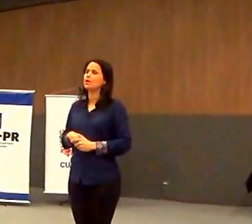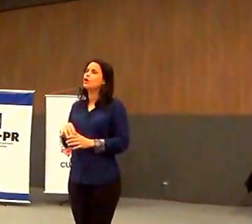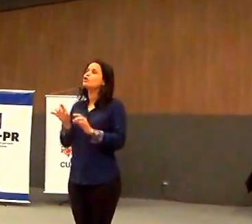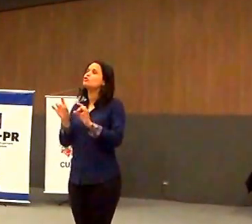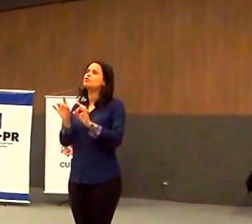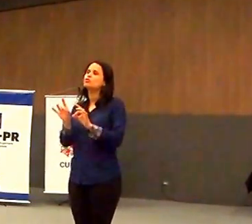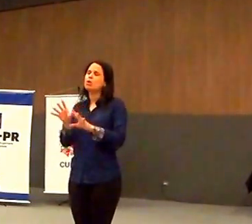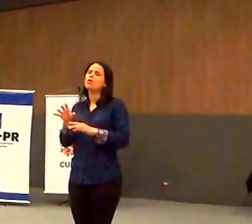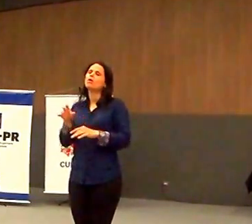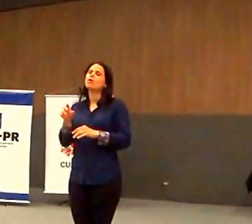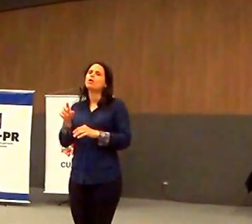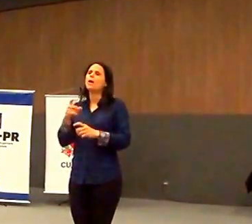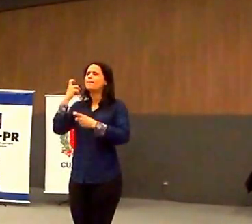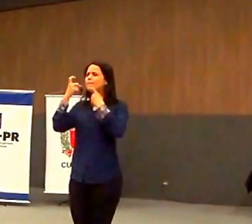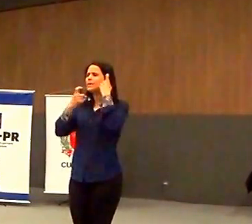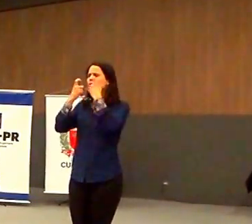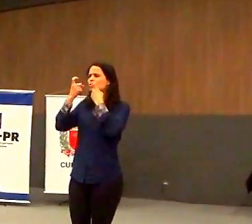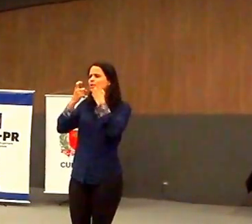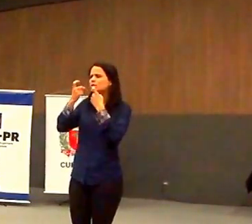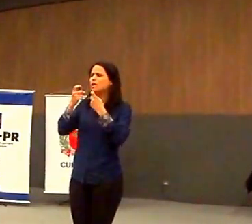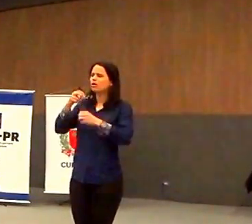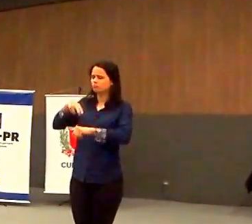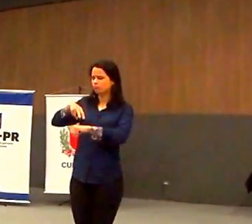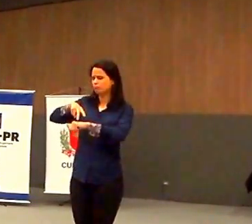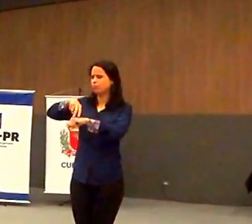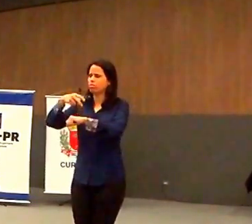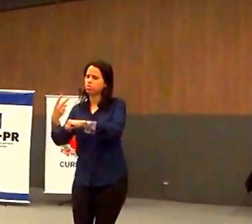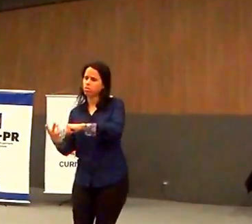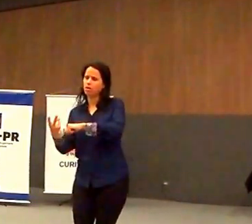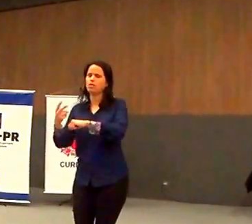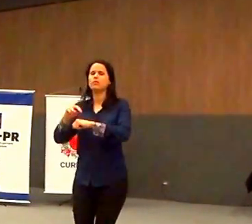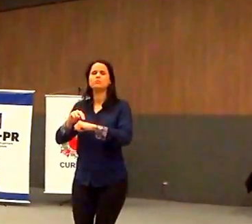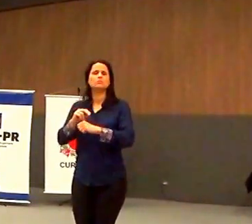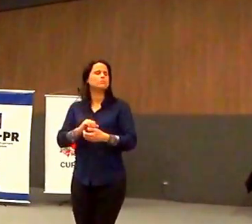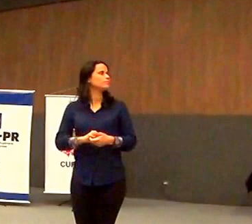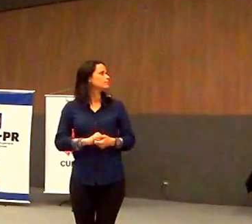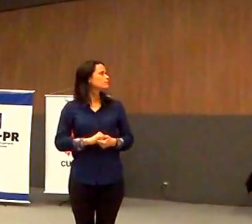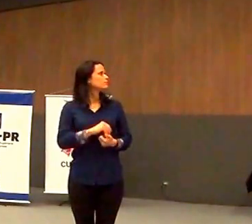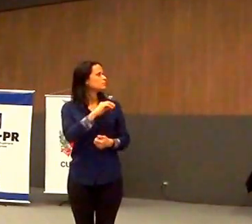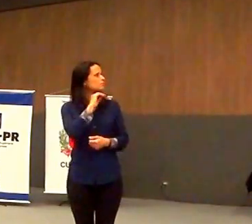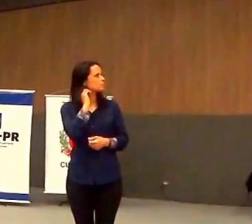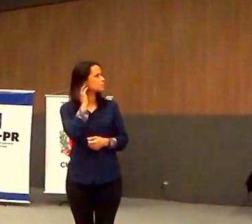né? Então aqui alguns dados dos homens e das mulheres. Opa!